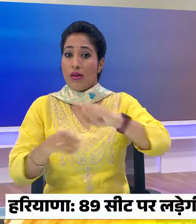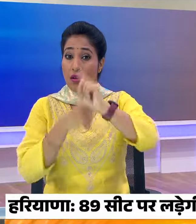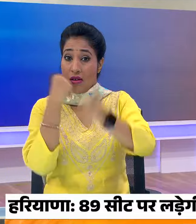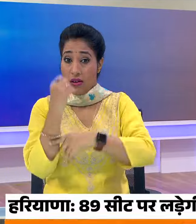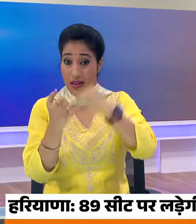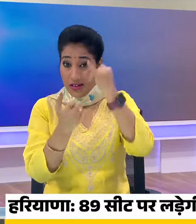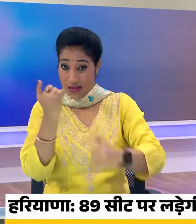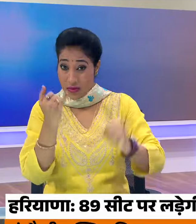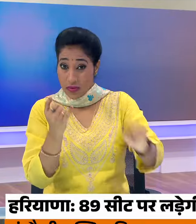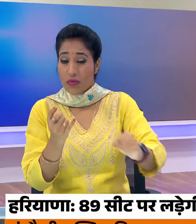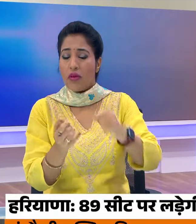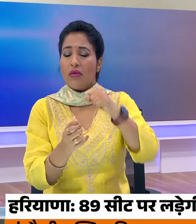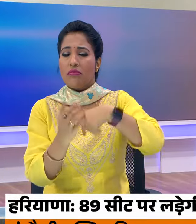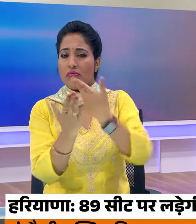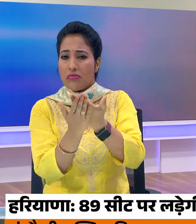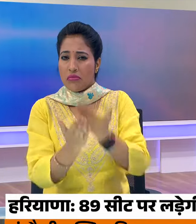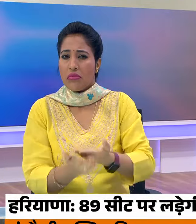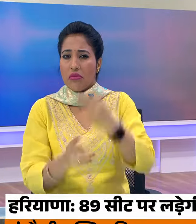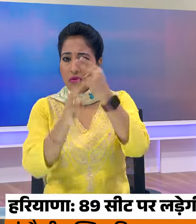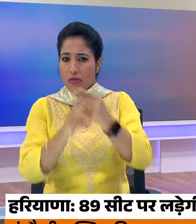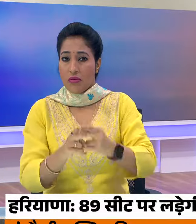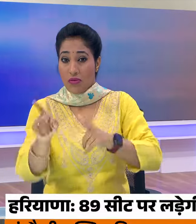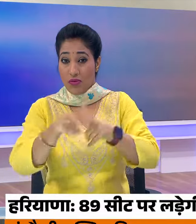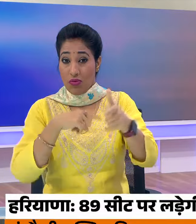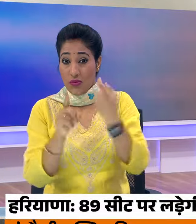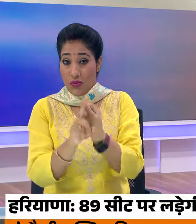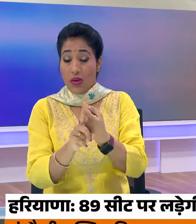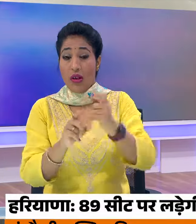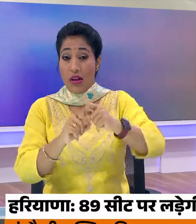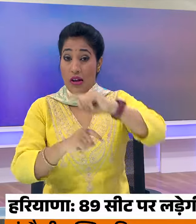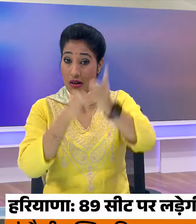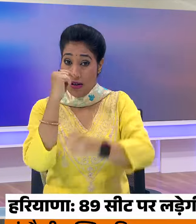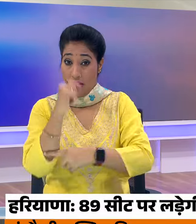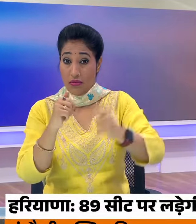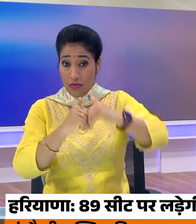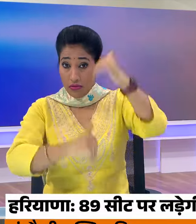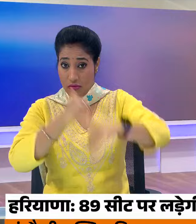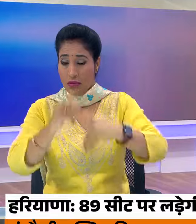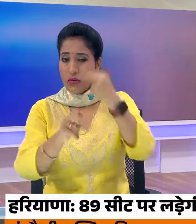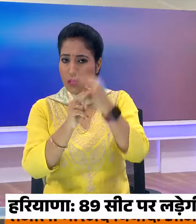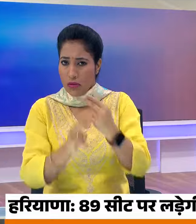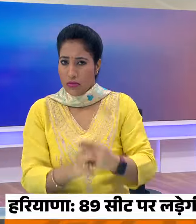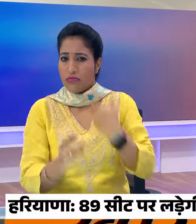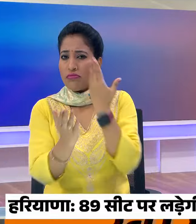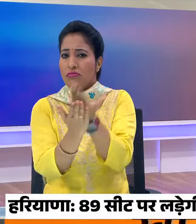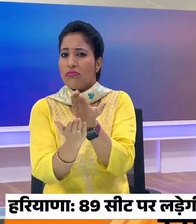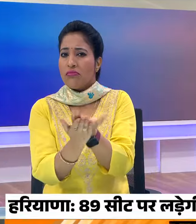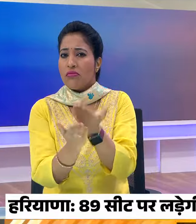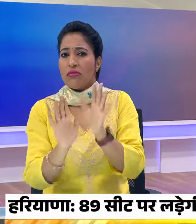ने भरे पर्चे। जम्मू कश्मीर में आखिरी चरण की वोटिंग के लिए भी दाखिल हुए नामांकन।